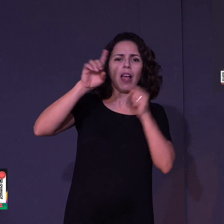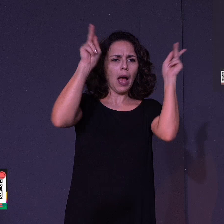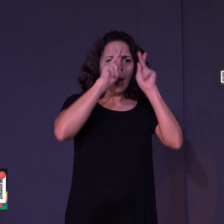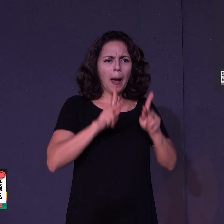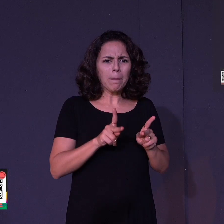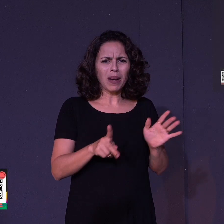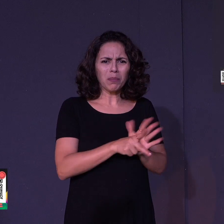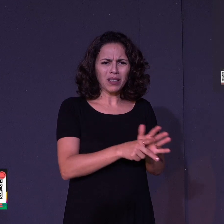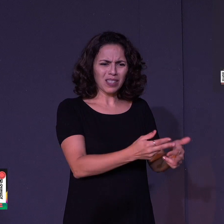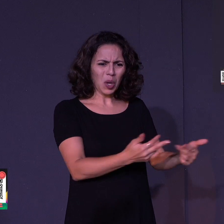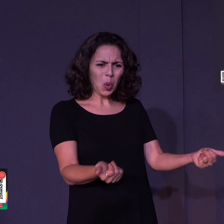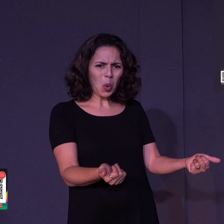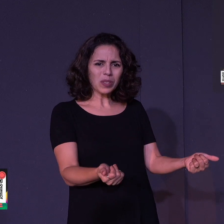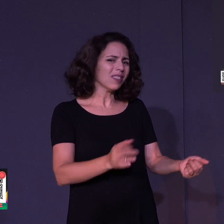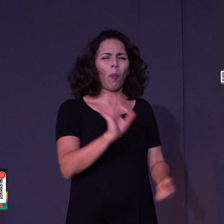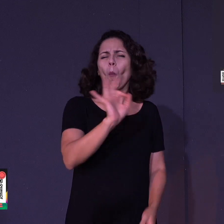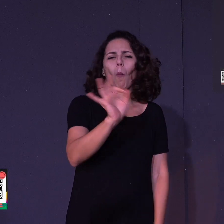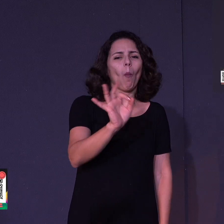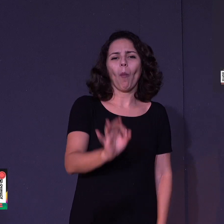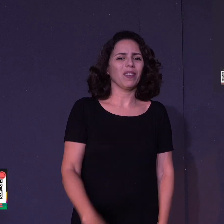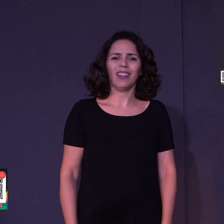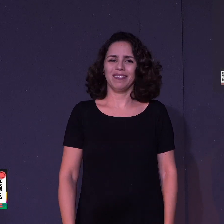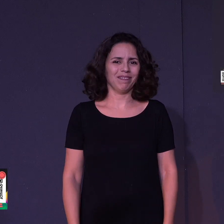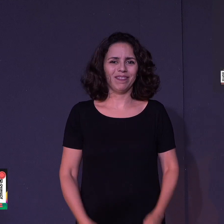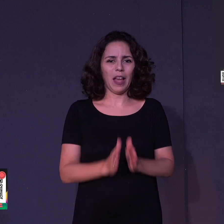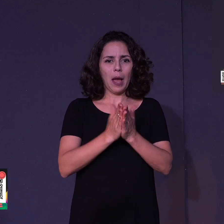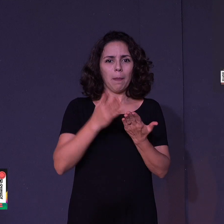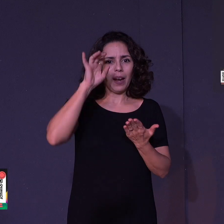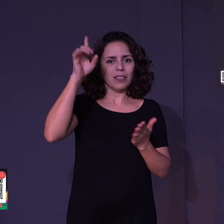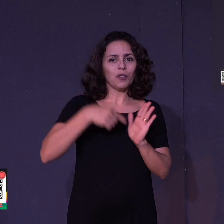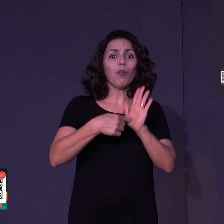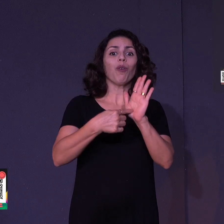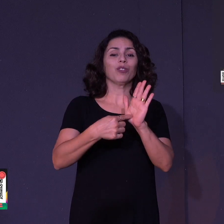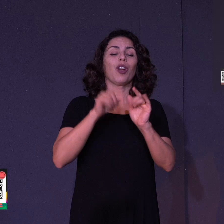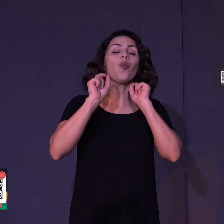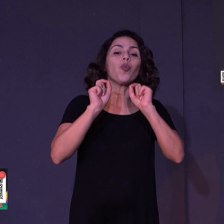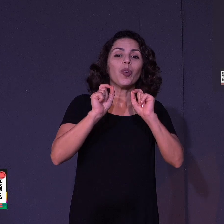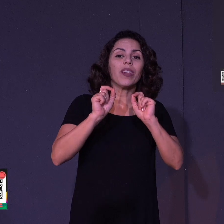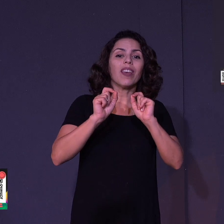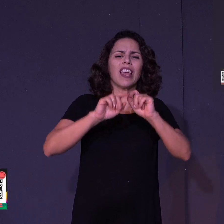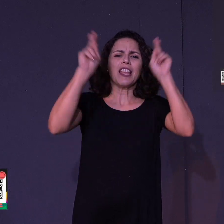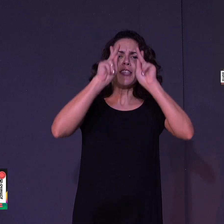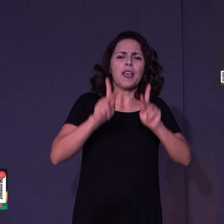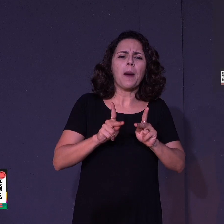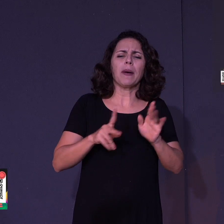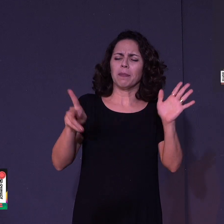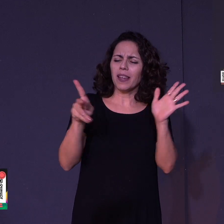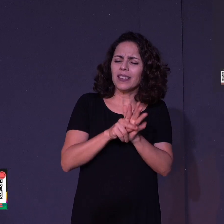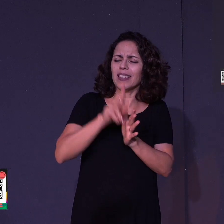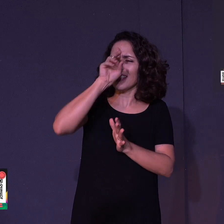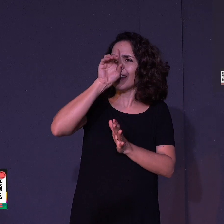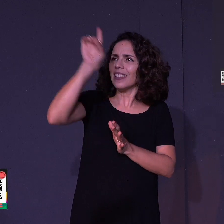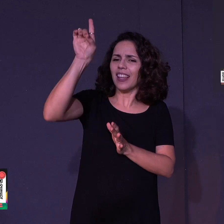paz é de Deus, é o que Filipenses nos mostra. Não vem e não está em coisas, em pessoas. E a condição para que essa paz